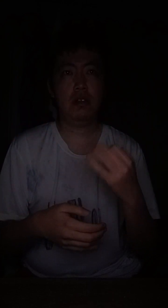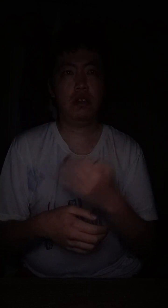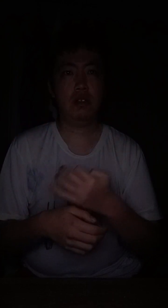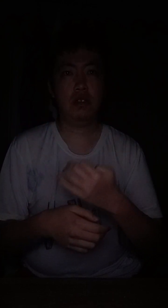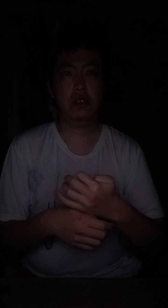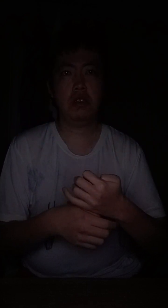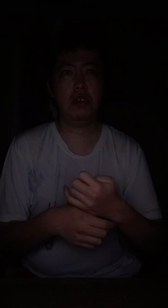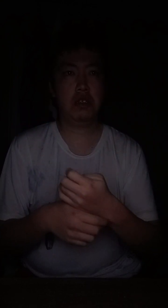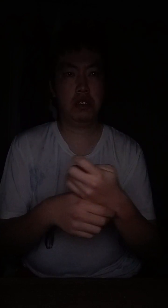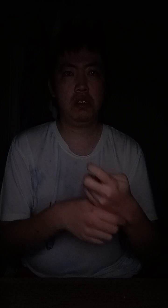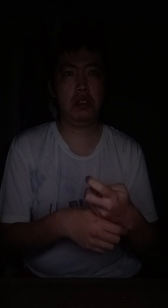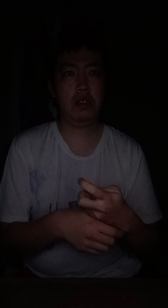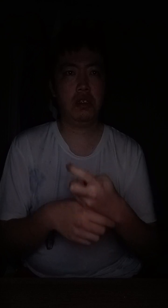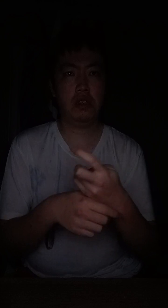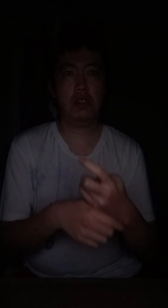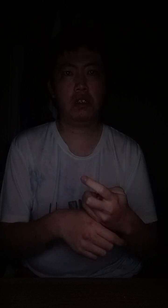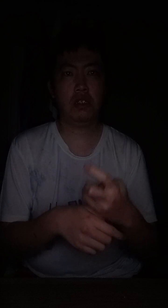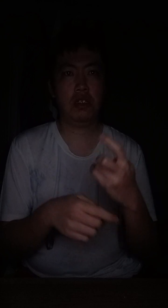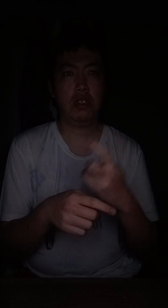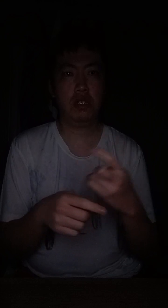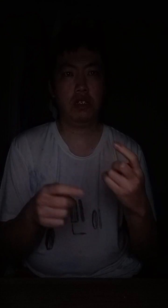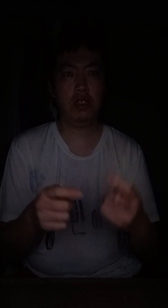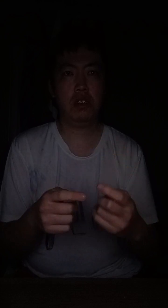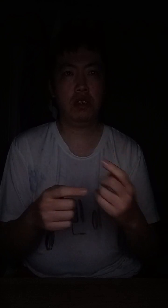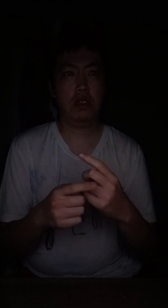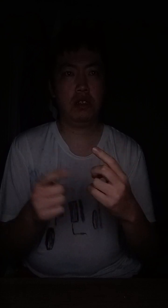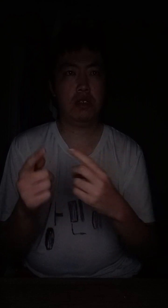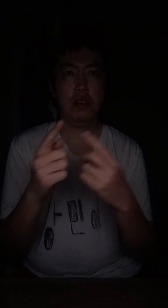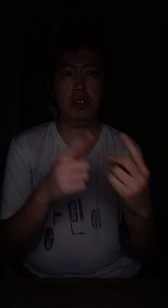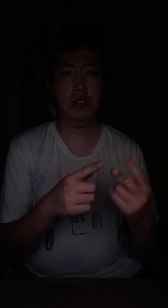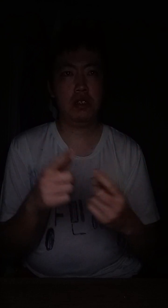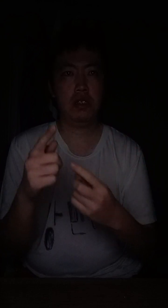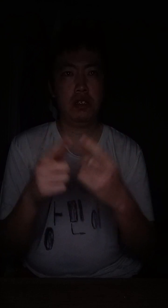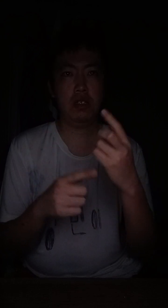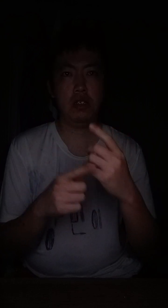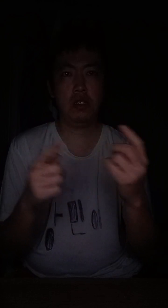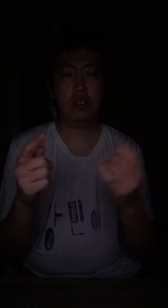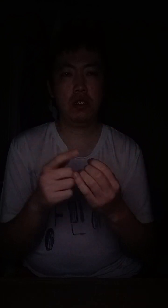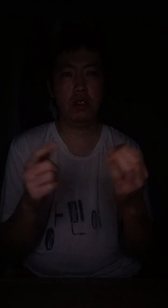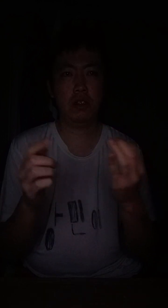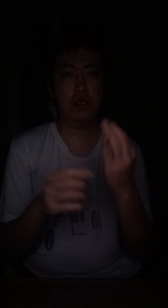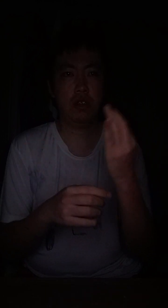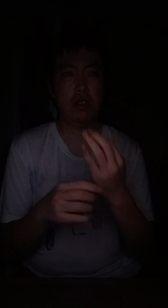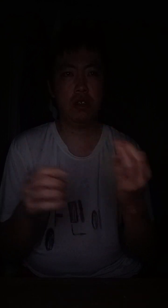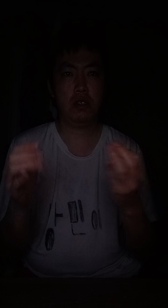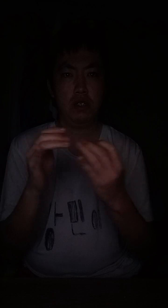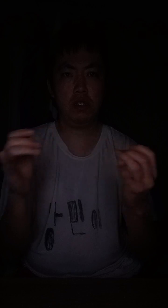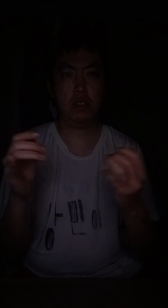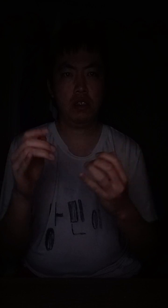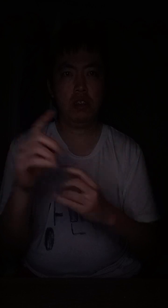남성을 아동대상 성착취물 제작 및 소지 저장 등의 혐의로 검거해 다른 범죄 사실이 더 있는지 조사하고